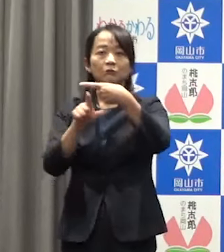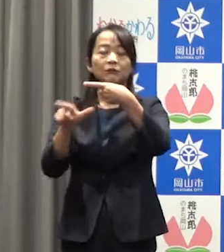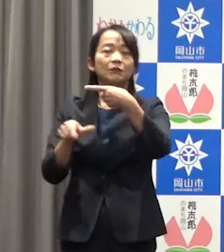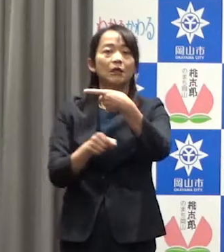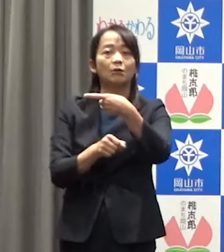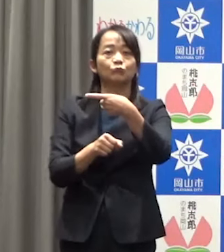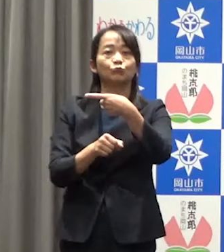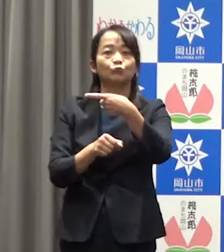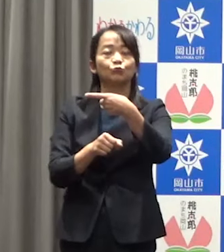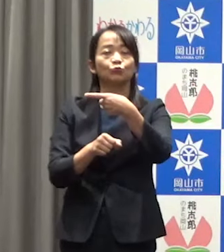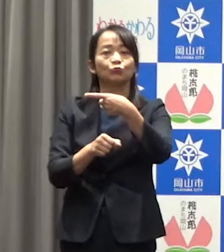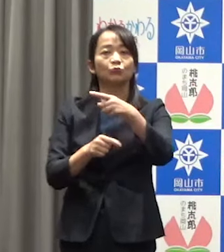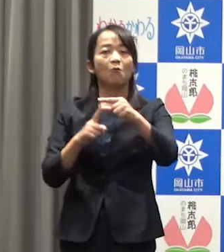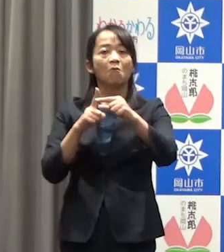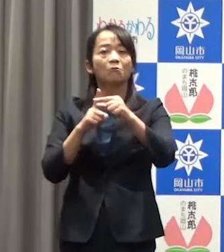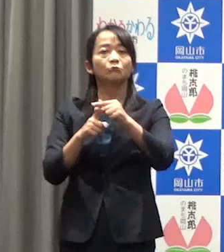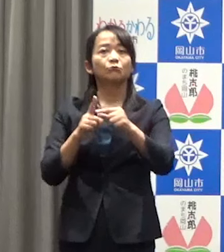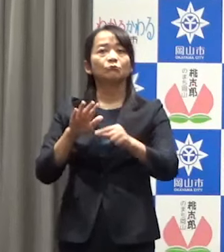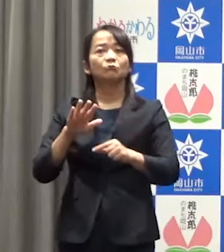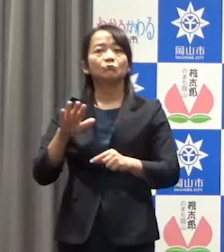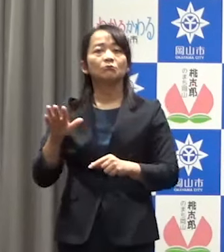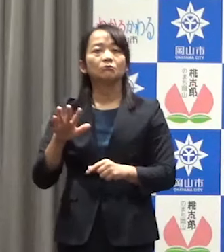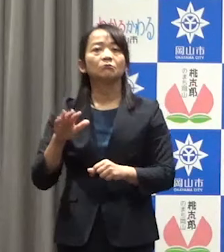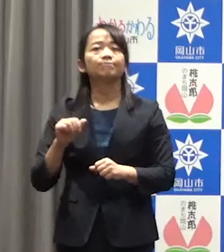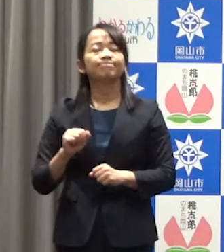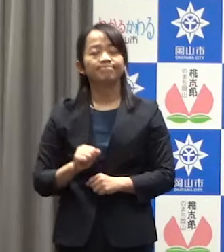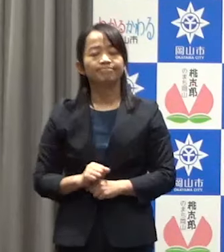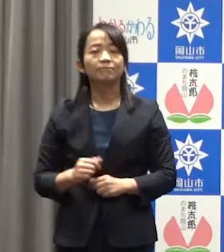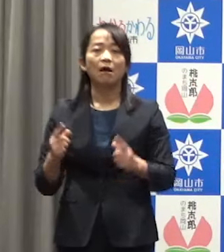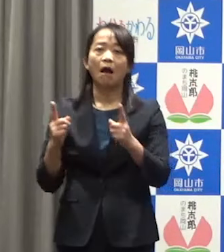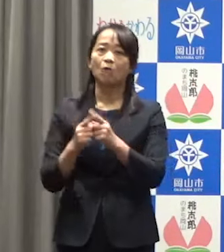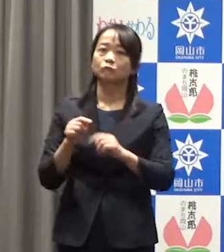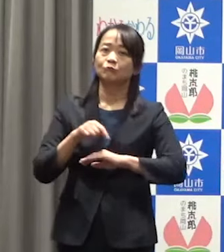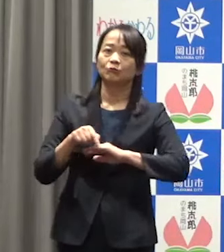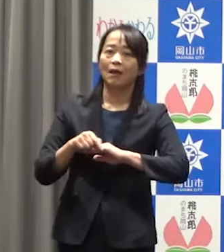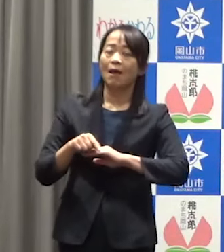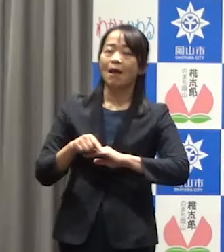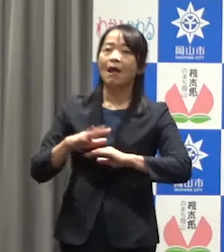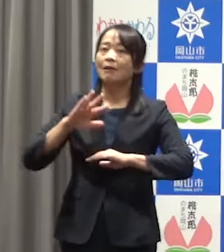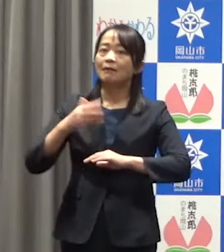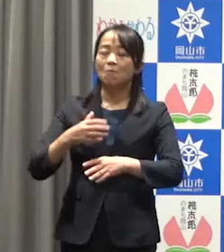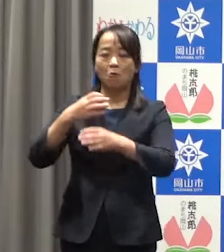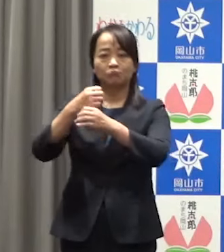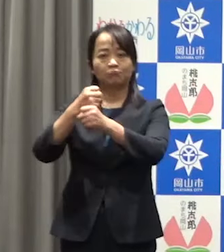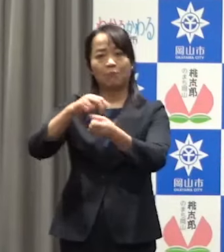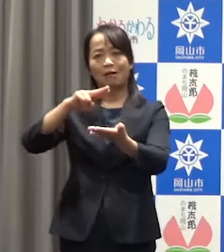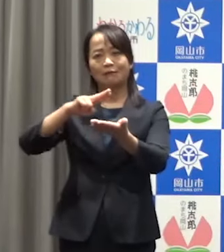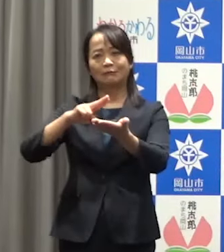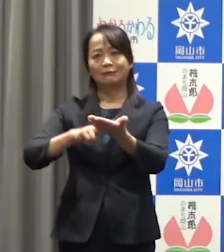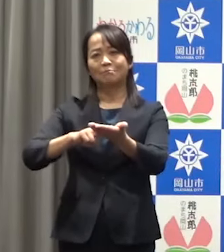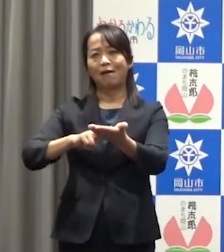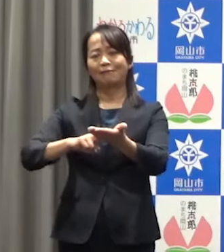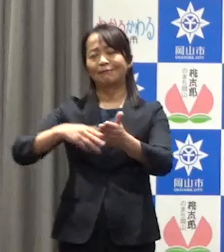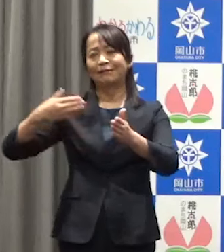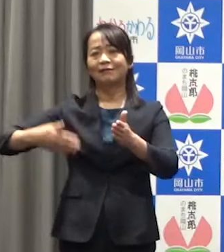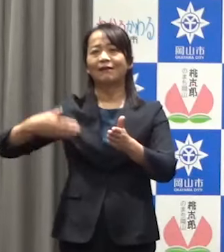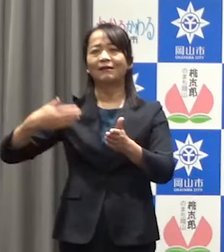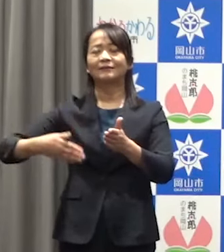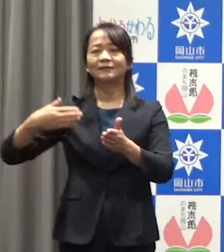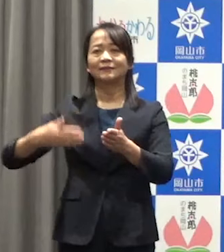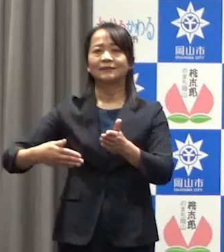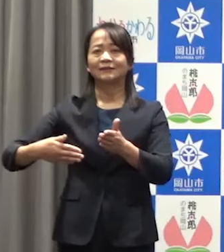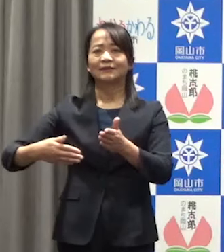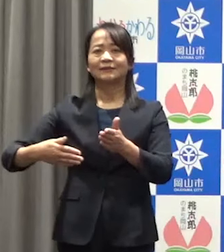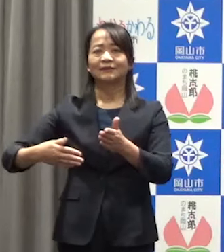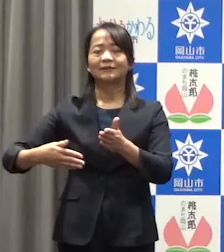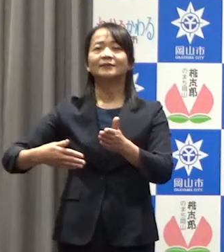先日立ち話ですけど、日程決まりましたって言ったら、まだ決まってないということがありました。それは